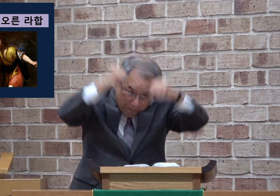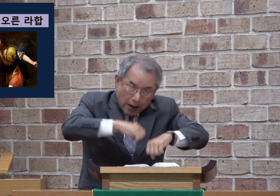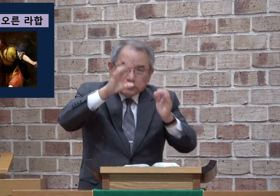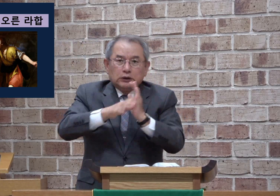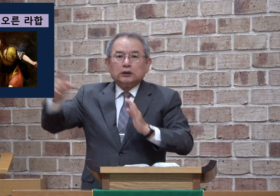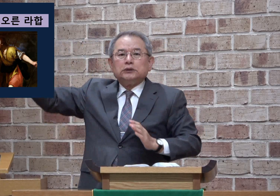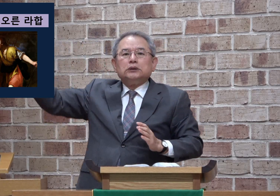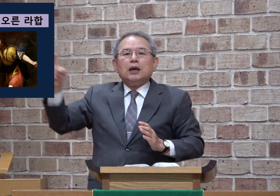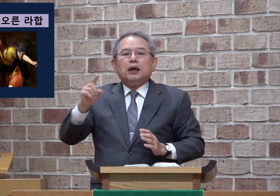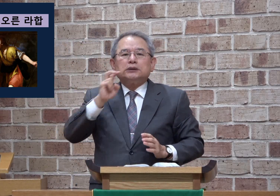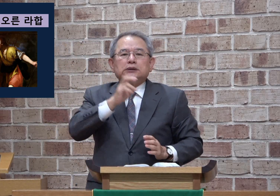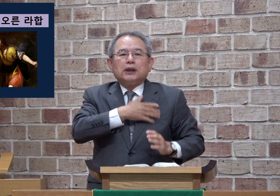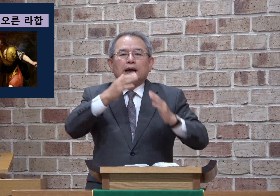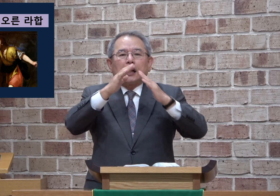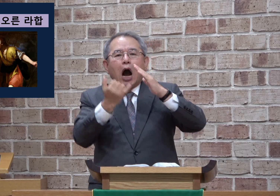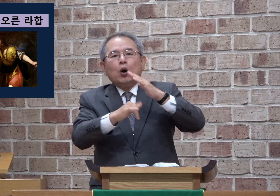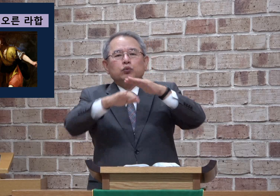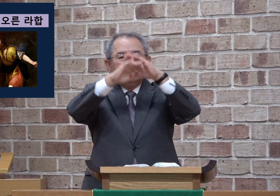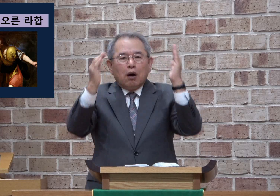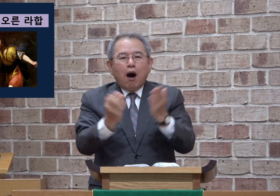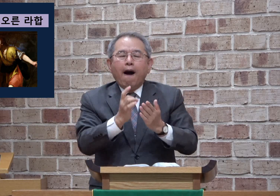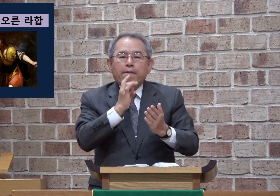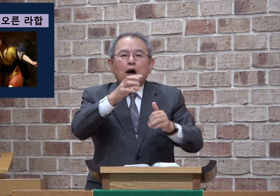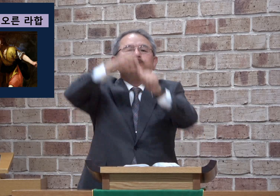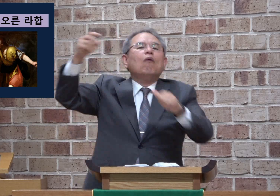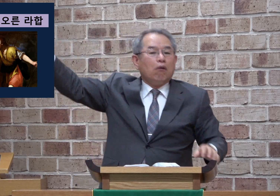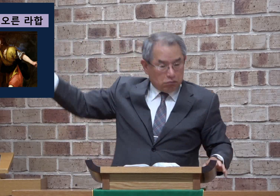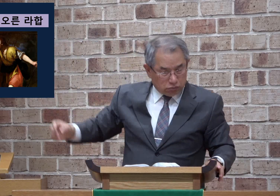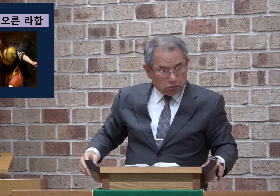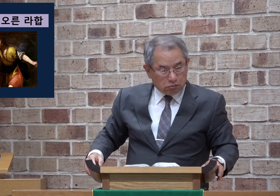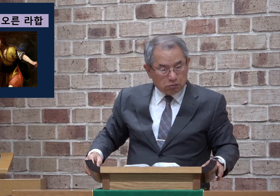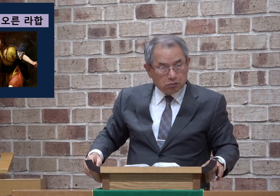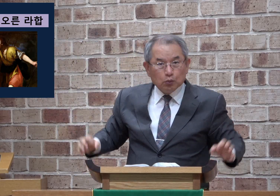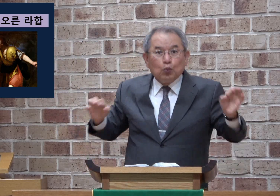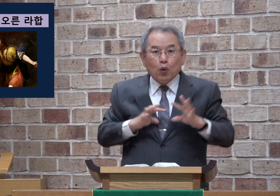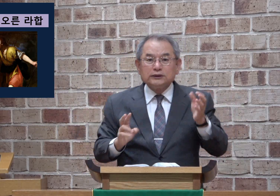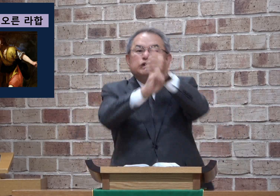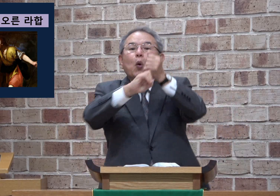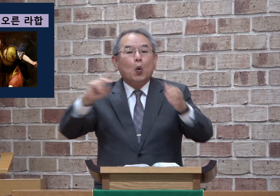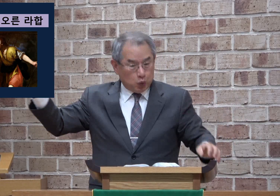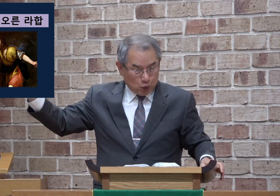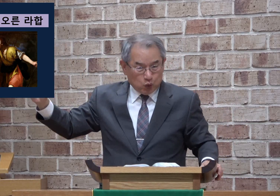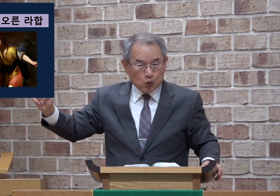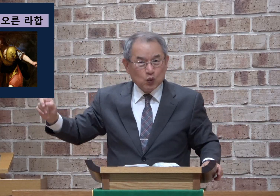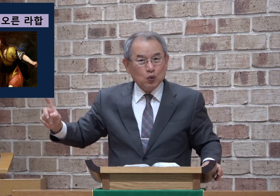그 열성이 무너질 때 기생 라합의 가족은 구원을 받습니다. 놀라운 기적입니다.